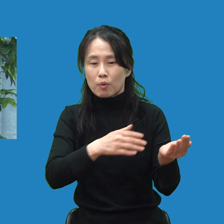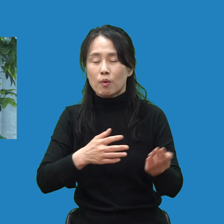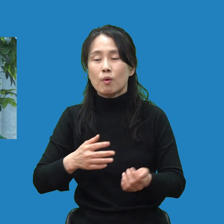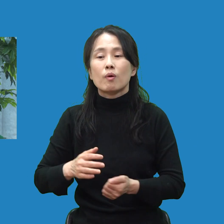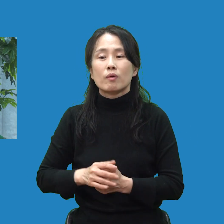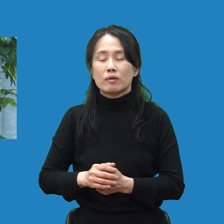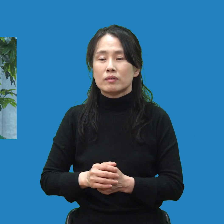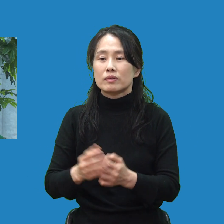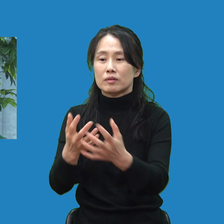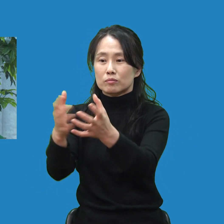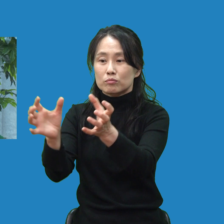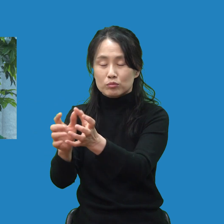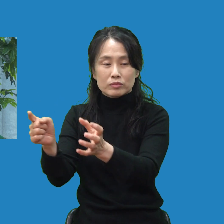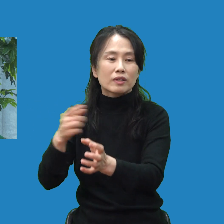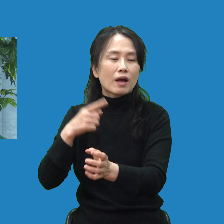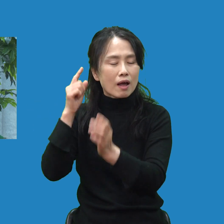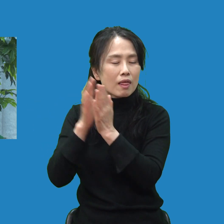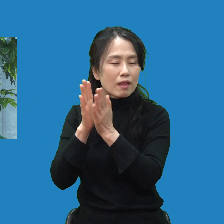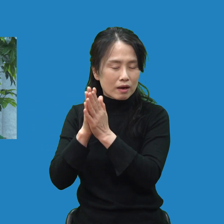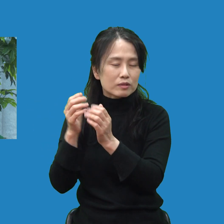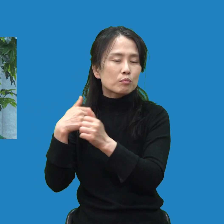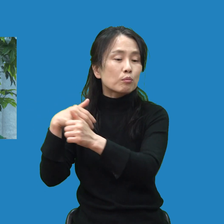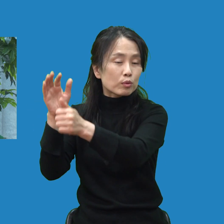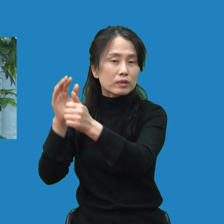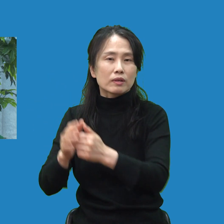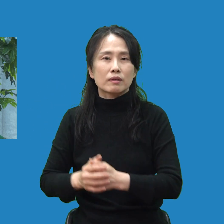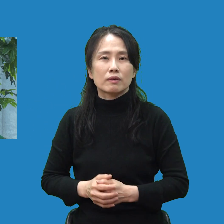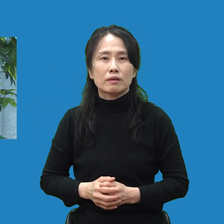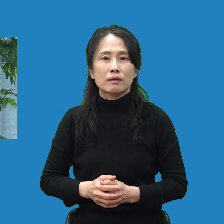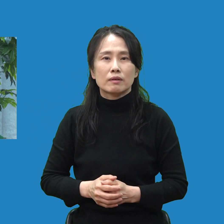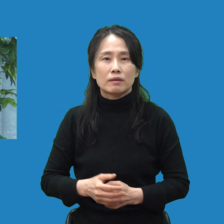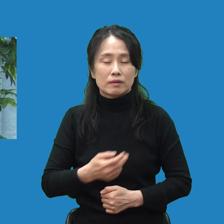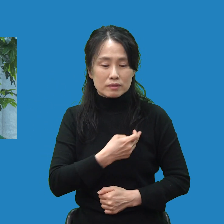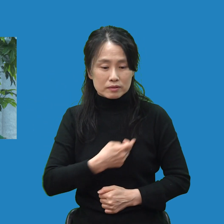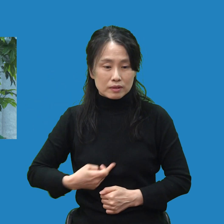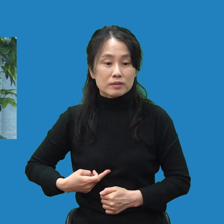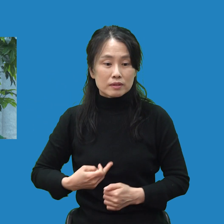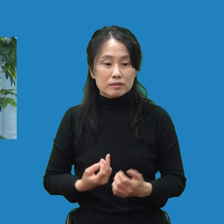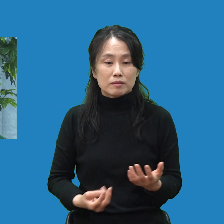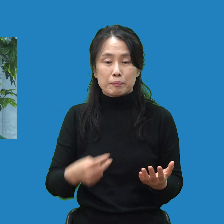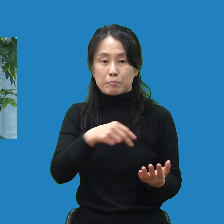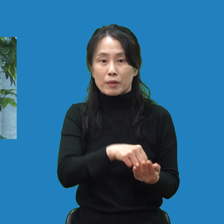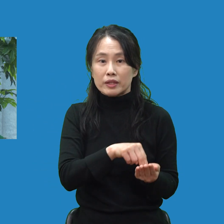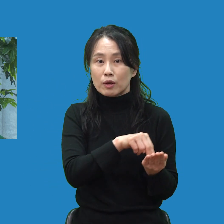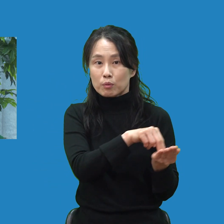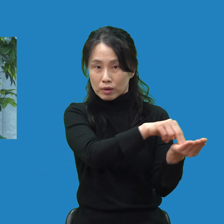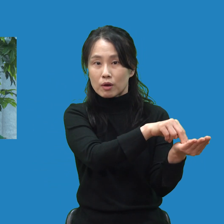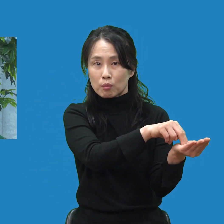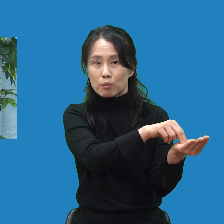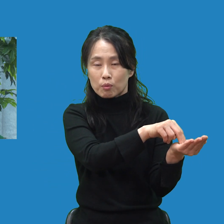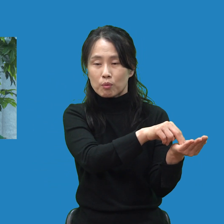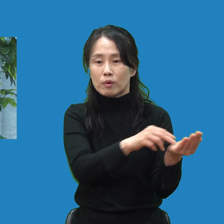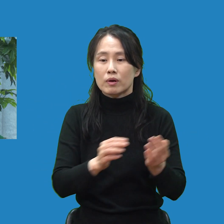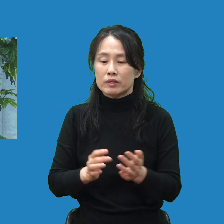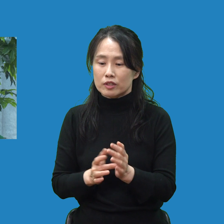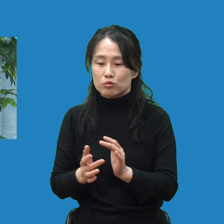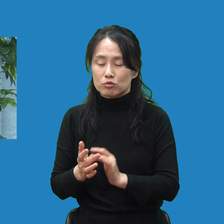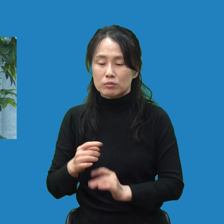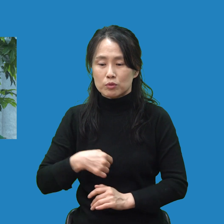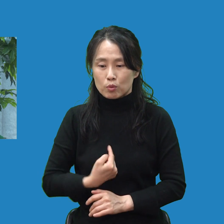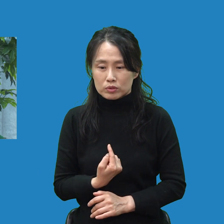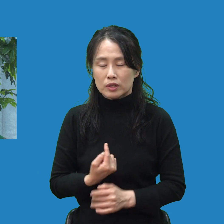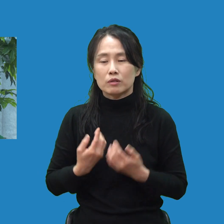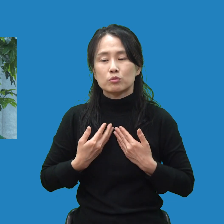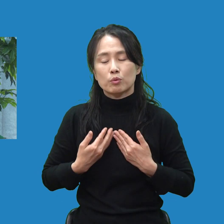예수님께서 친히 무리를 집으로 보내셨습니다. 제자들은 배 타고 이미 가고 있고, 그리고는 혼자서